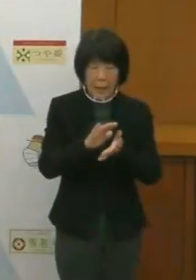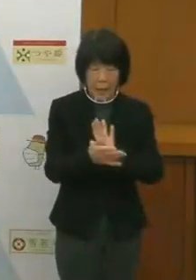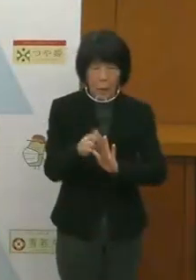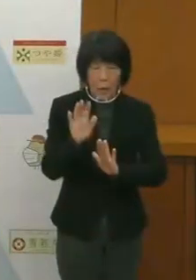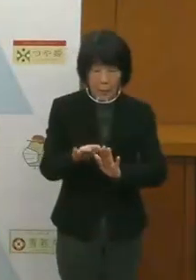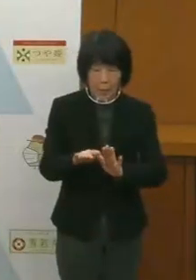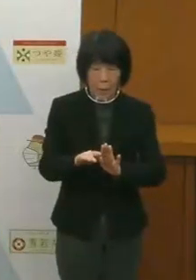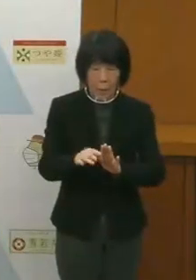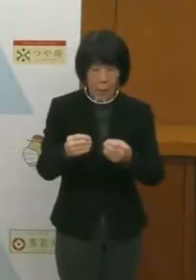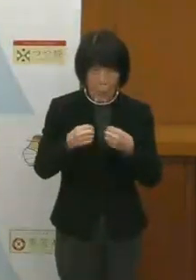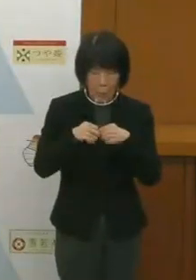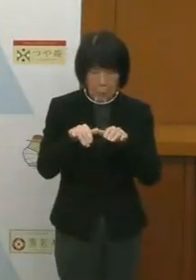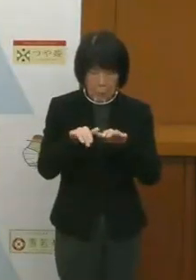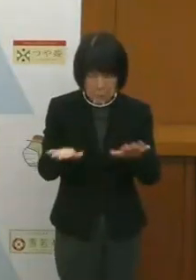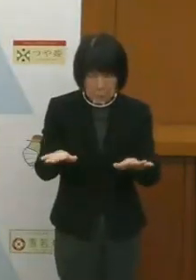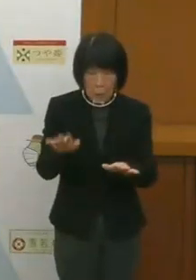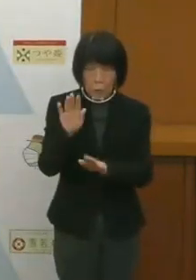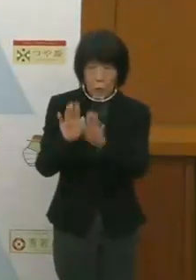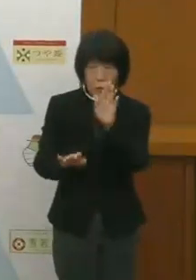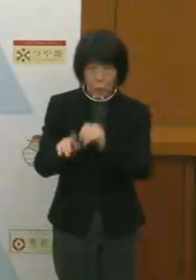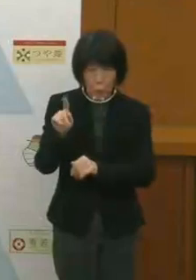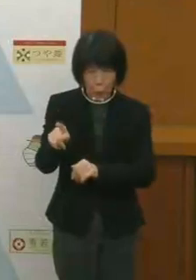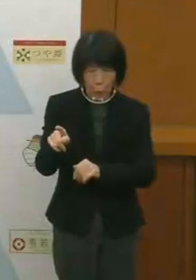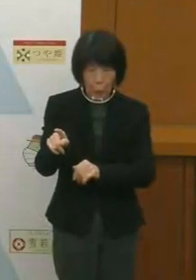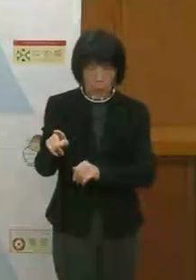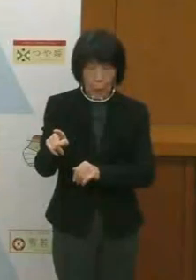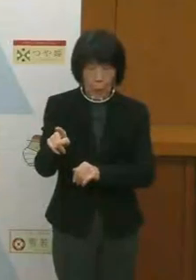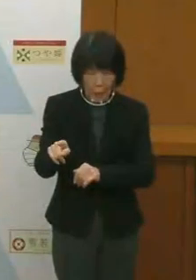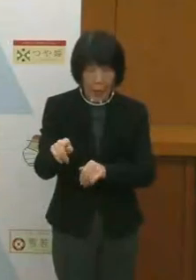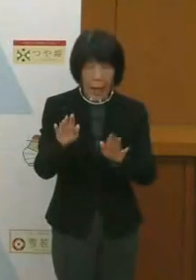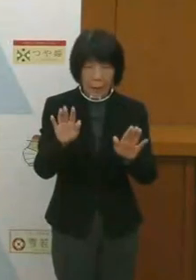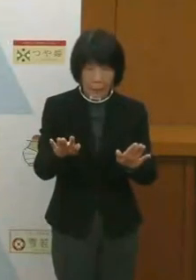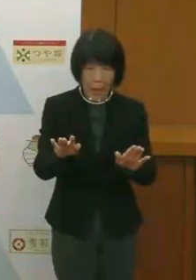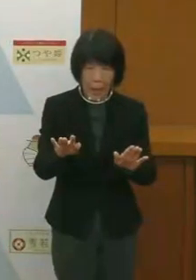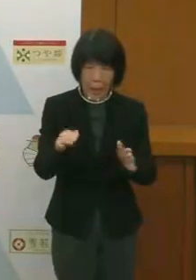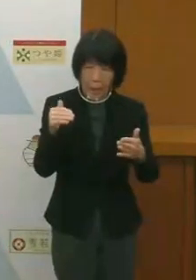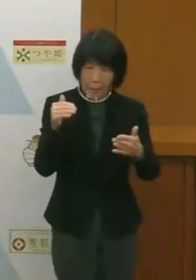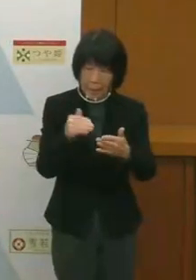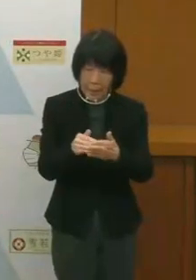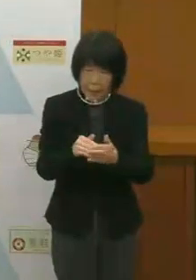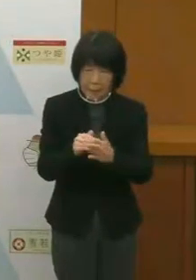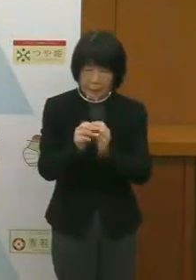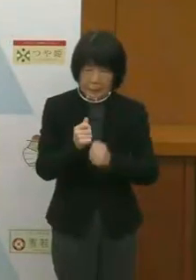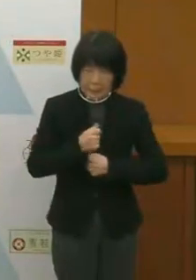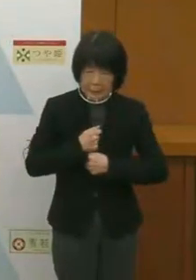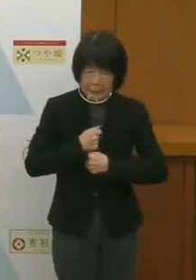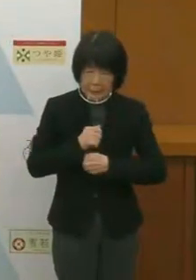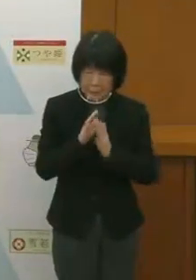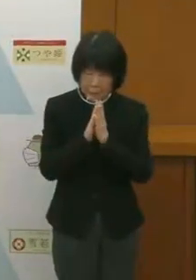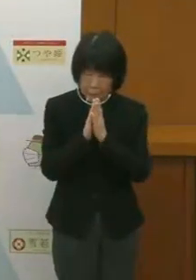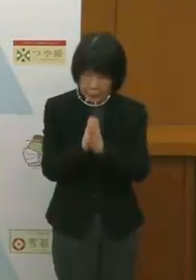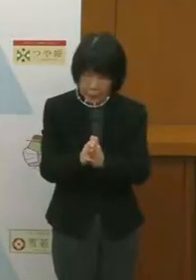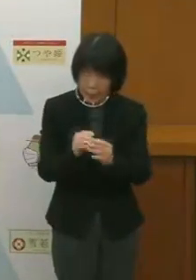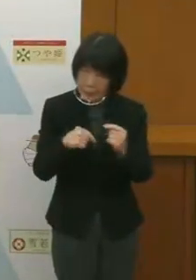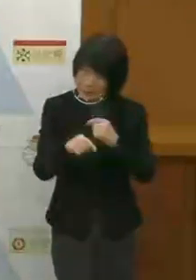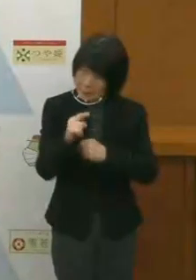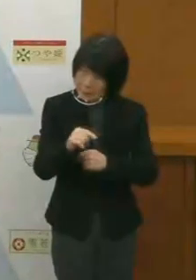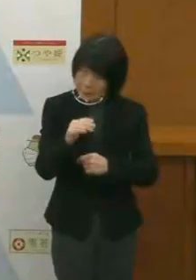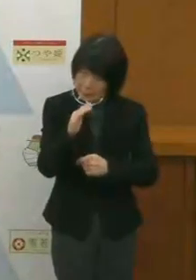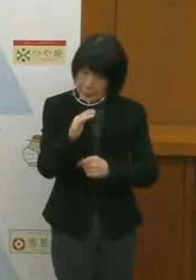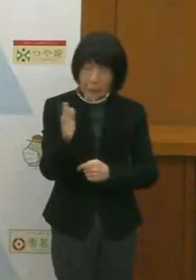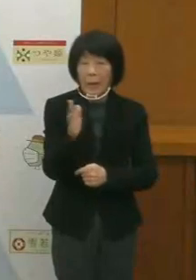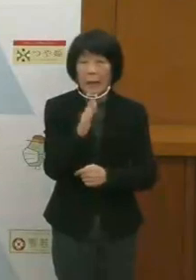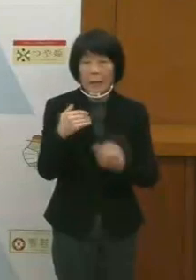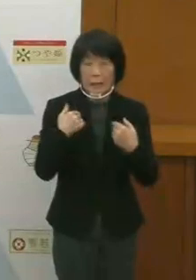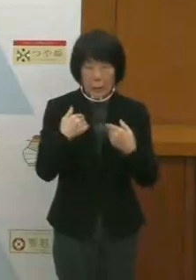ではそこまでは求める 段階ではないというふうに思っております